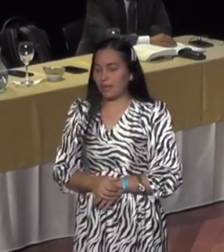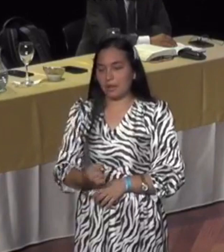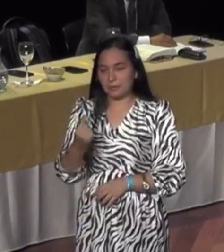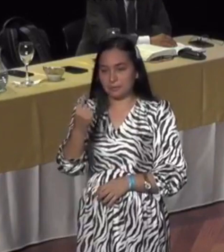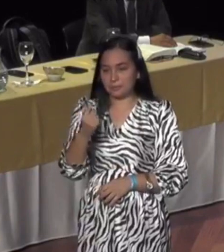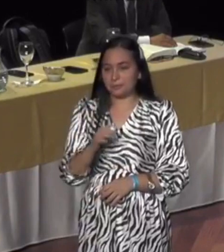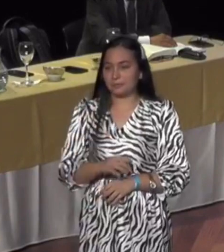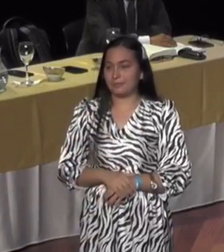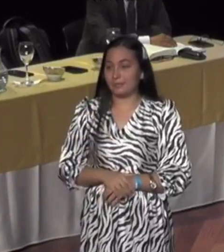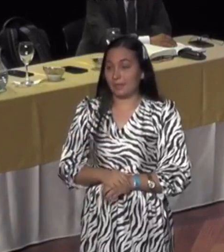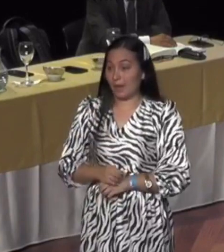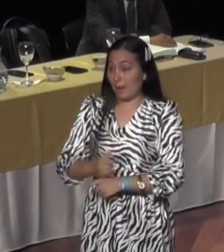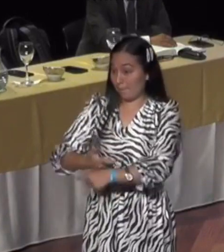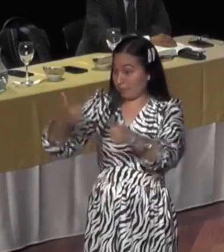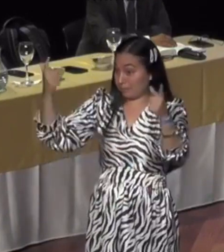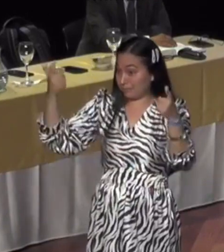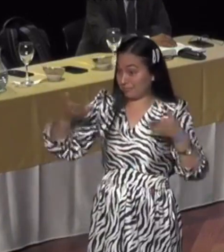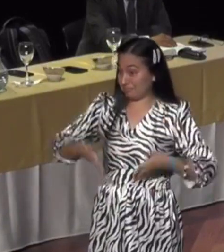Haga más.